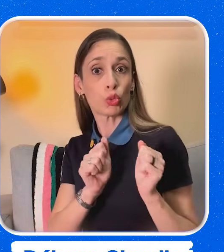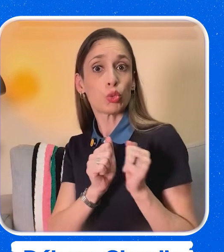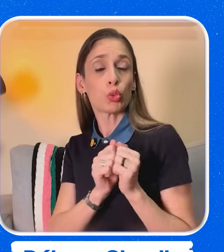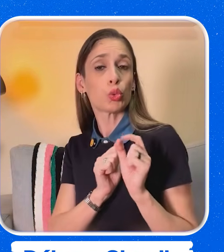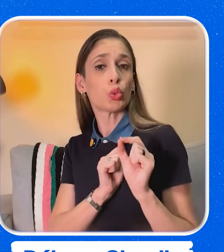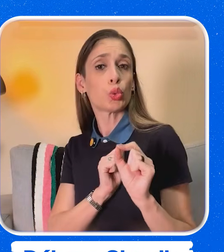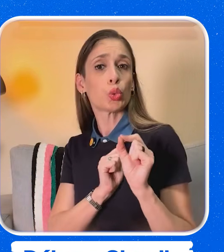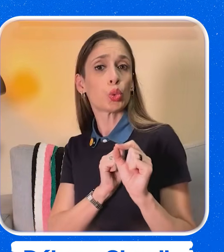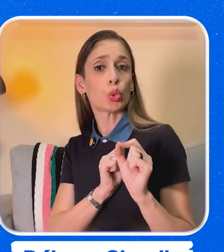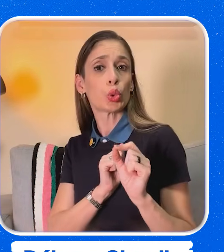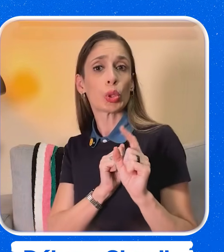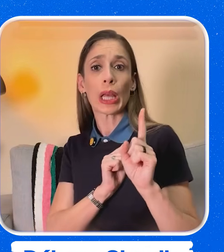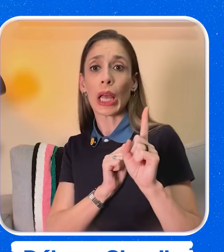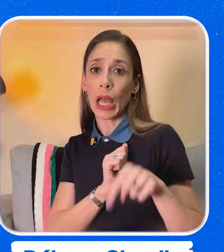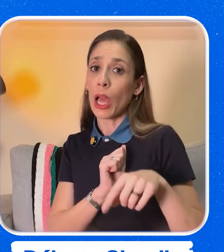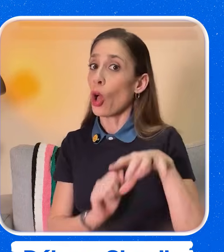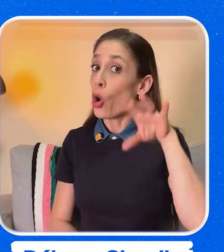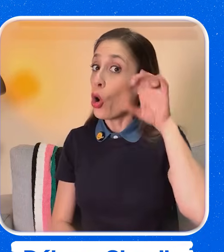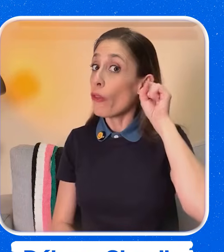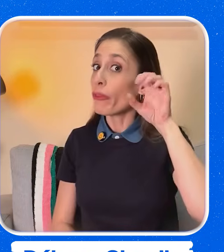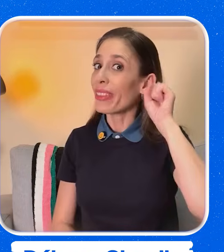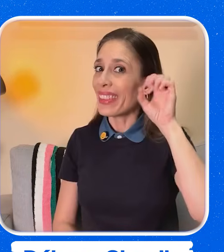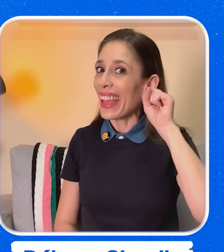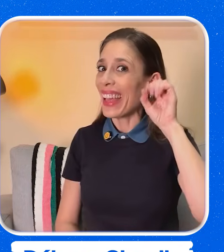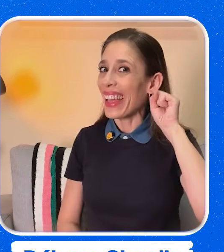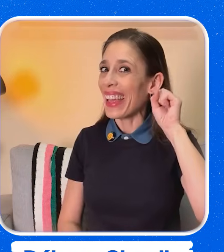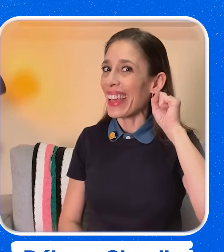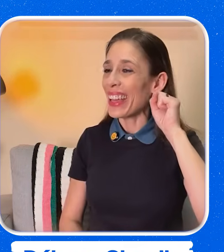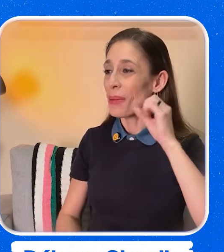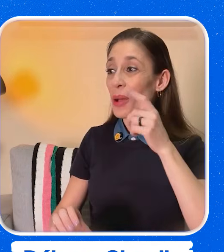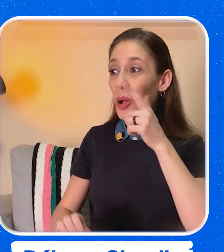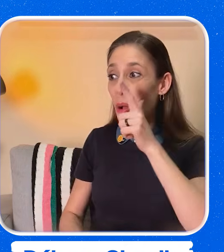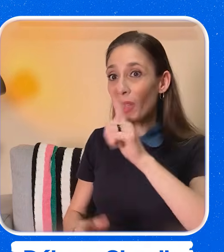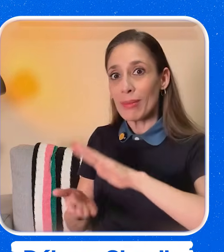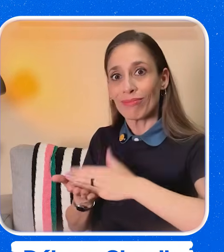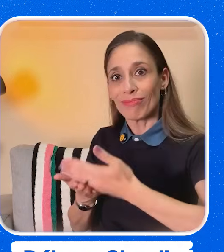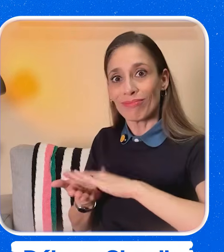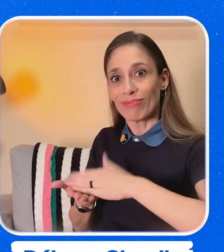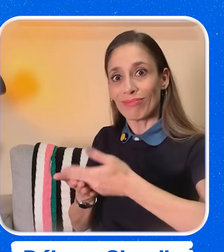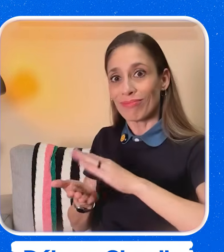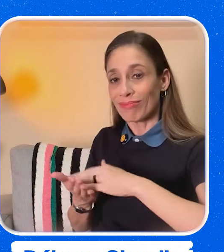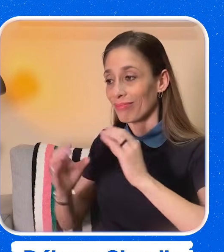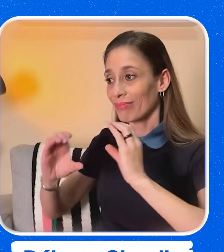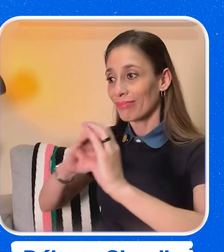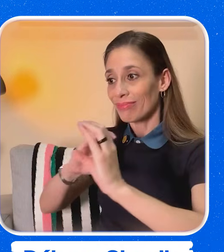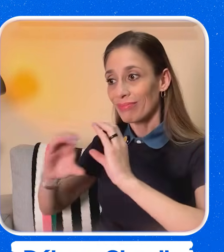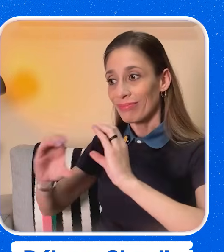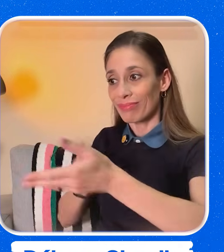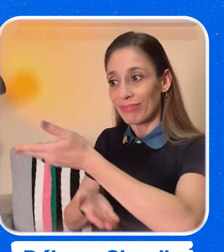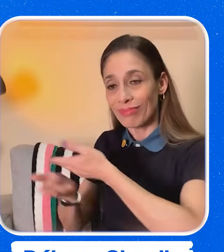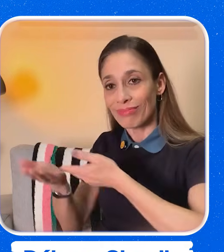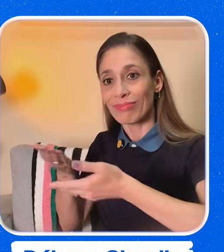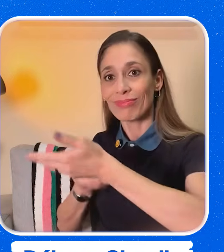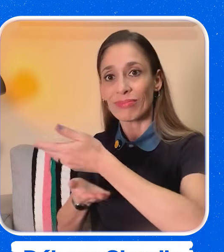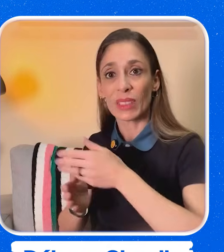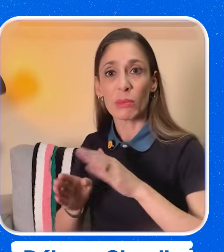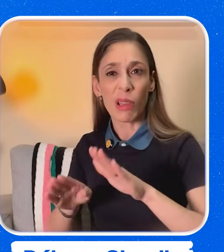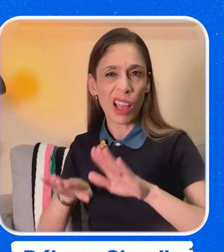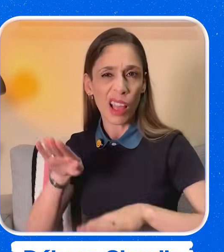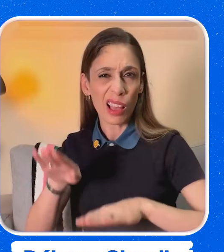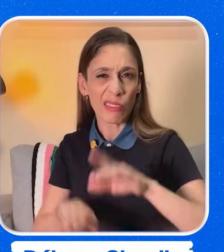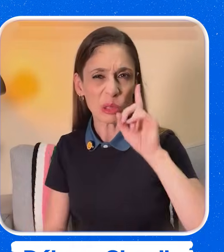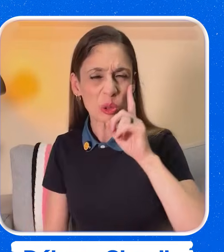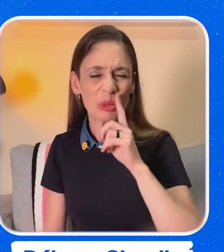de um ouvinte para se comunicar com esse profissional, para poder contar a sua história. E às vezes ela nem queria que essa